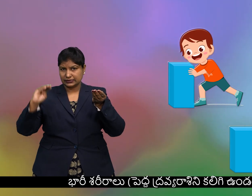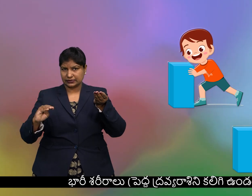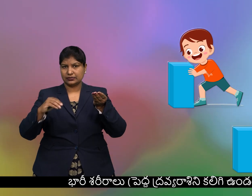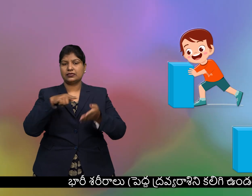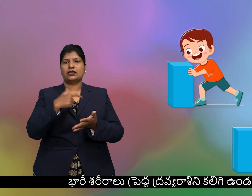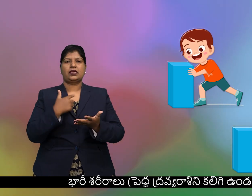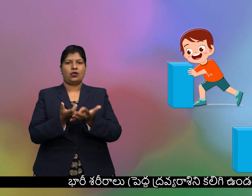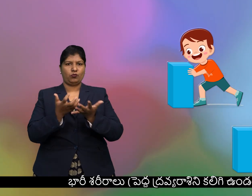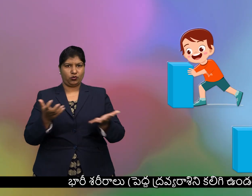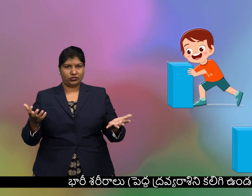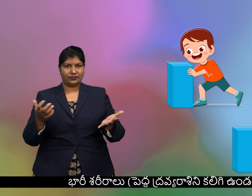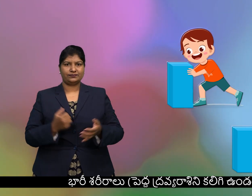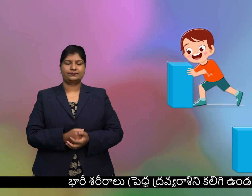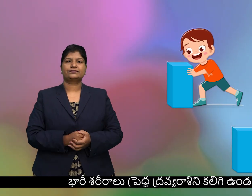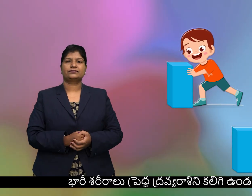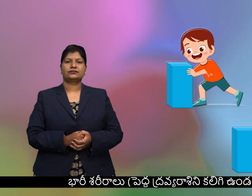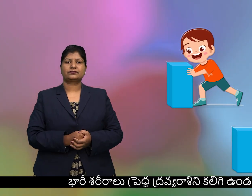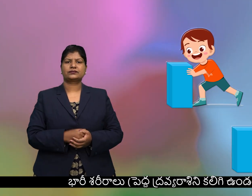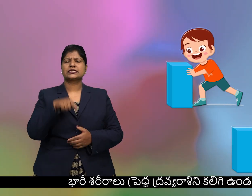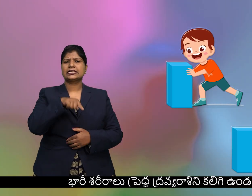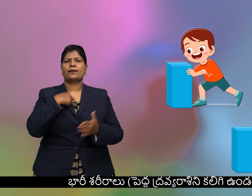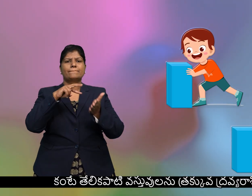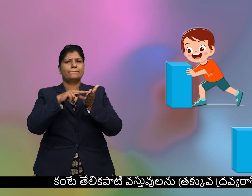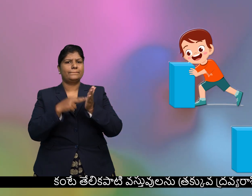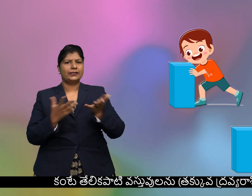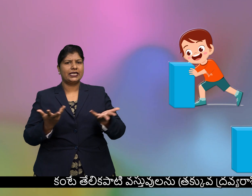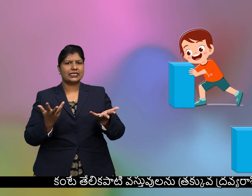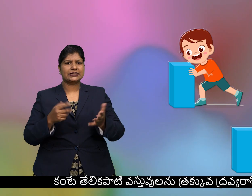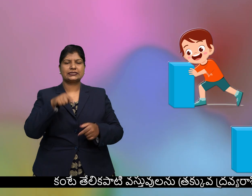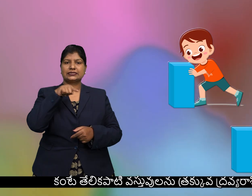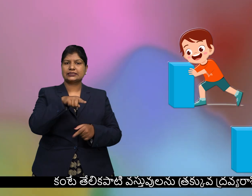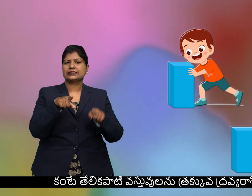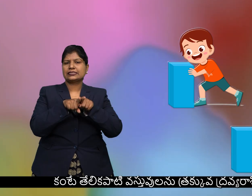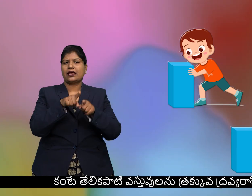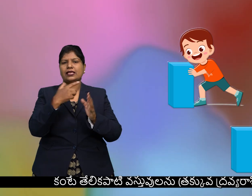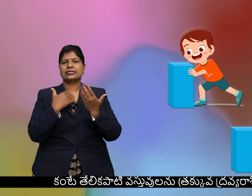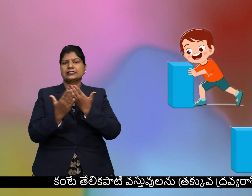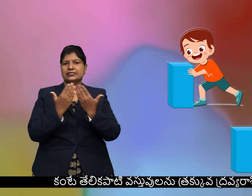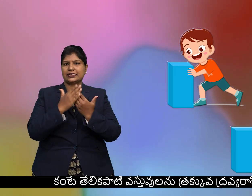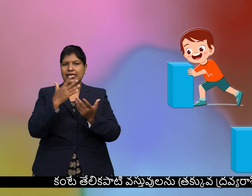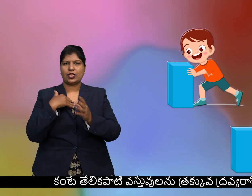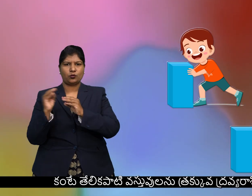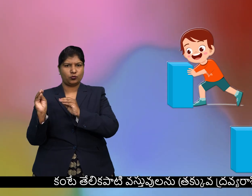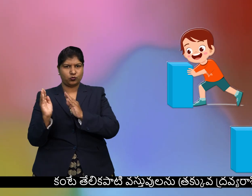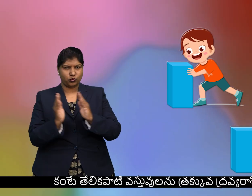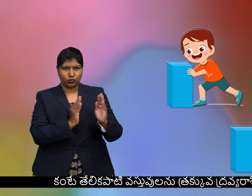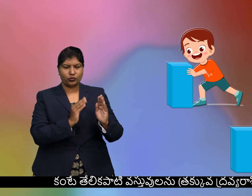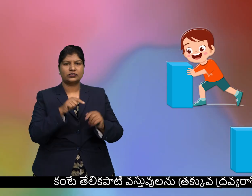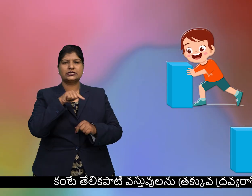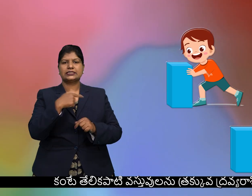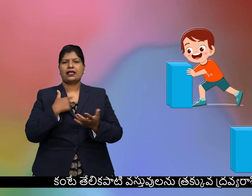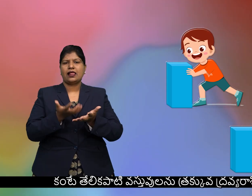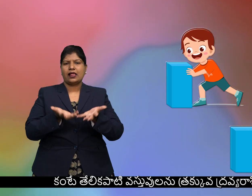భారీ శరీరాలు పెద్ద ద్రవ్యరాశిని కలిగి ఉండడం కంటే తేలికపాటి వస్తువులను తక్కువ ద్రవ్యరాశి